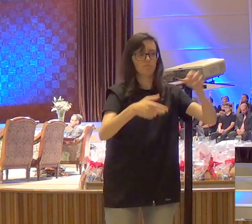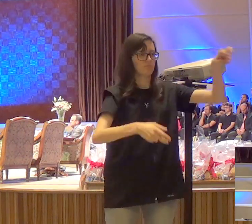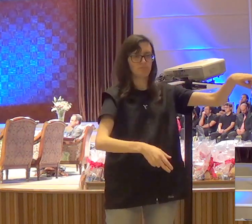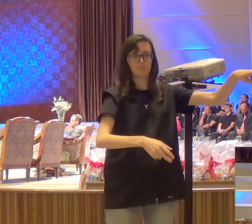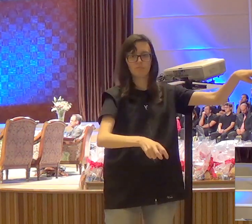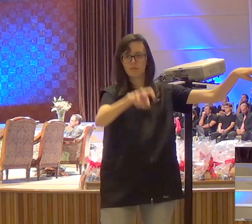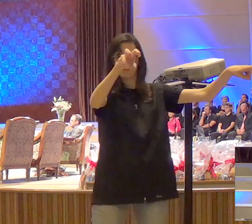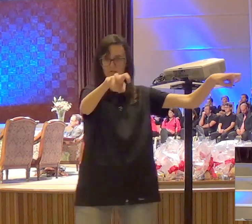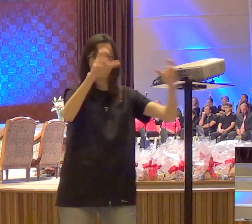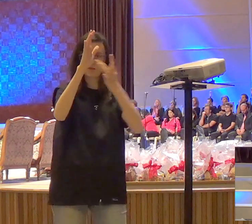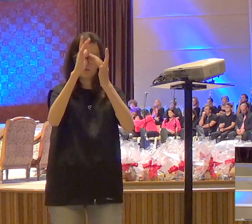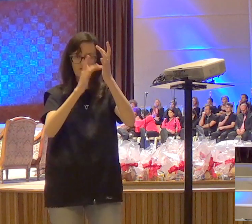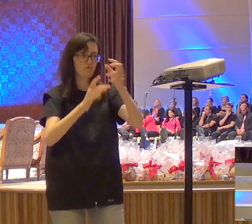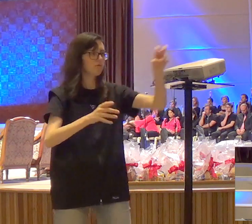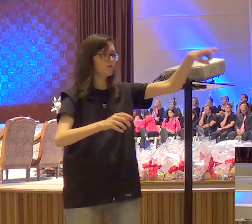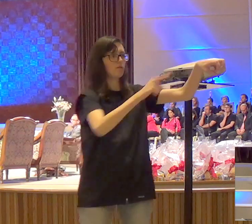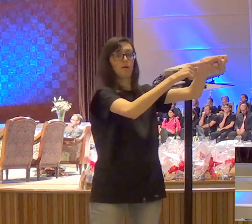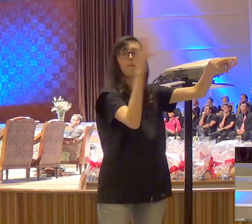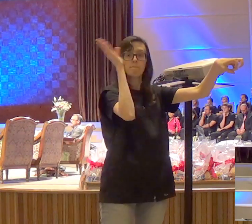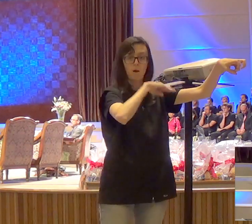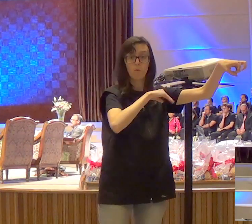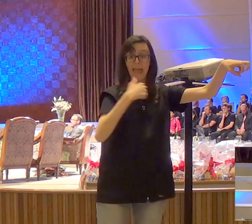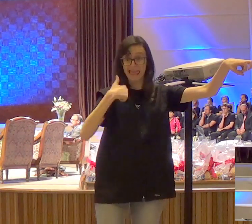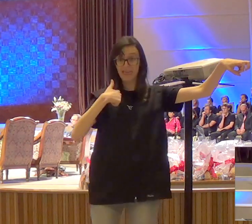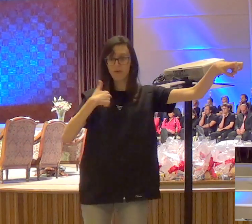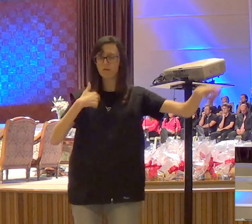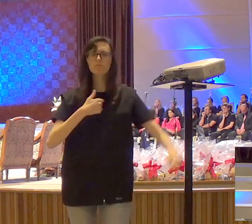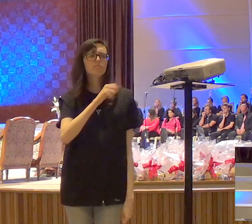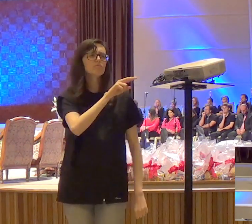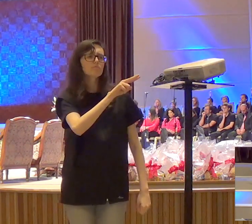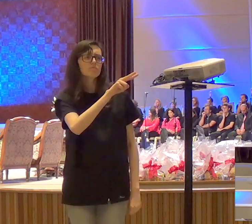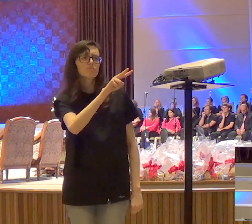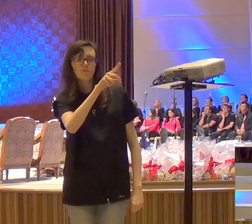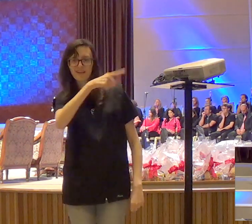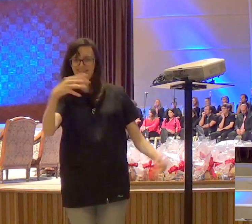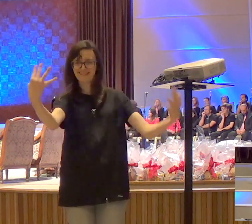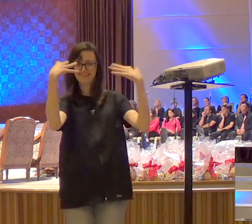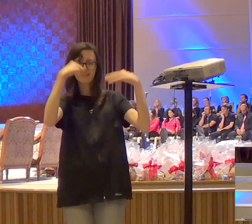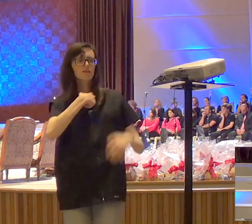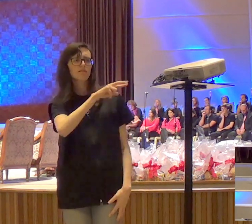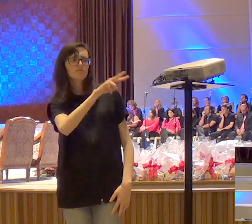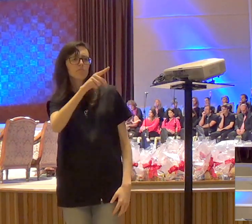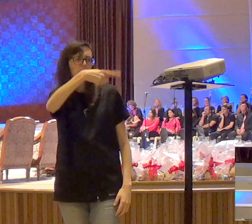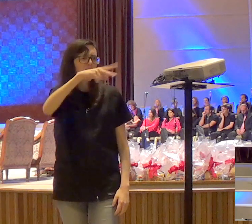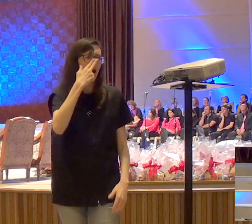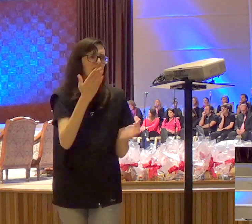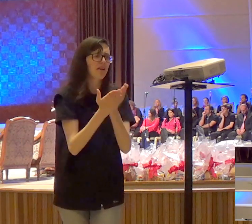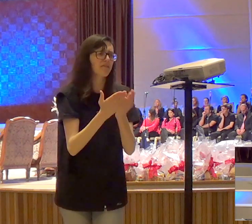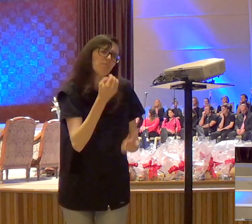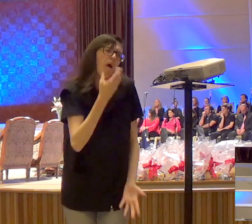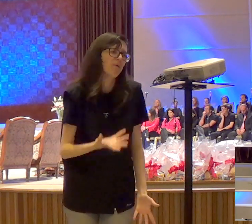quando eu olho para todos vocês aqui, you look like you're pretty good Christians. Aparentemente vocês são bons